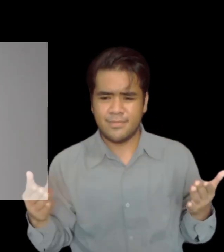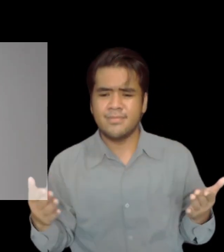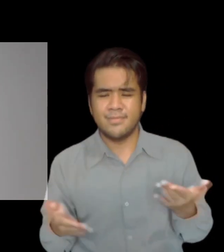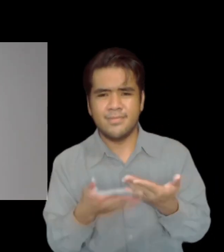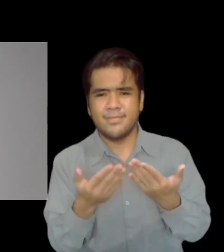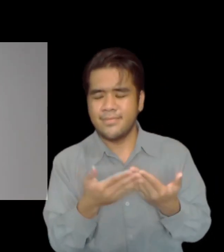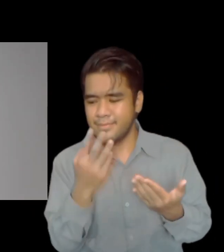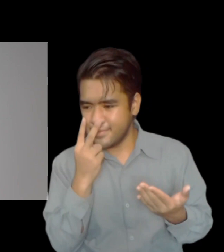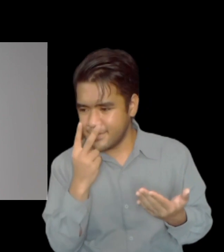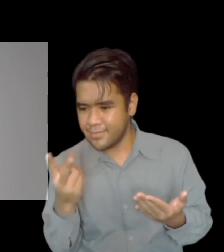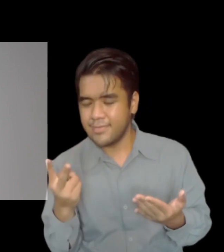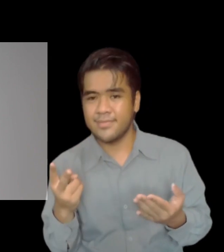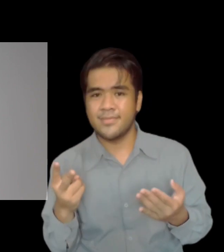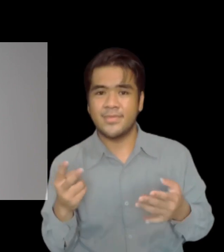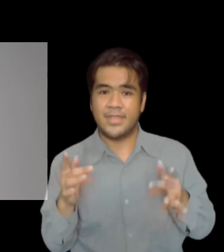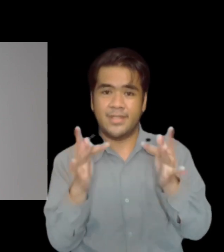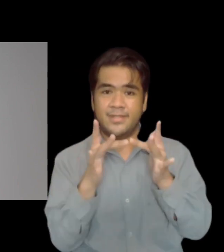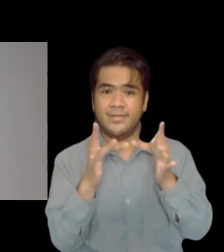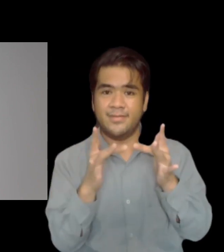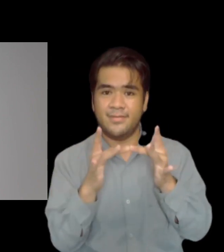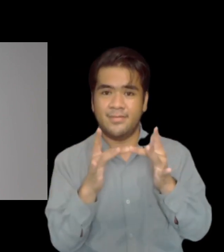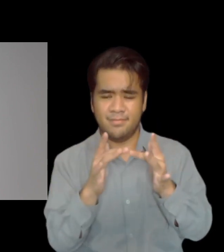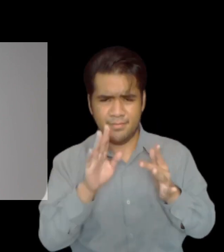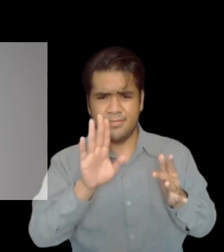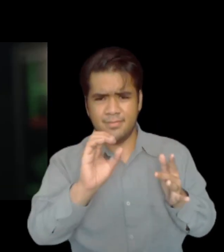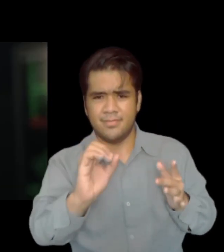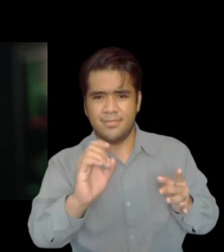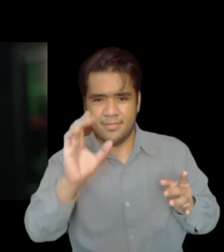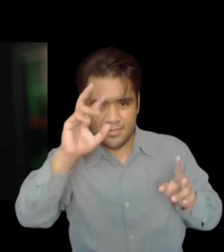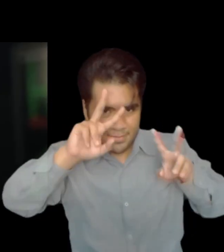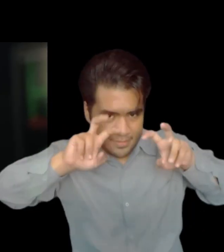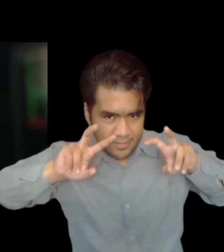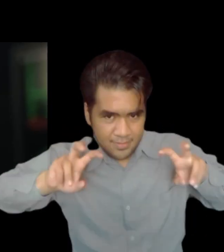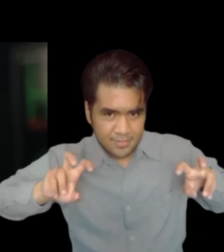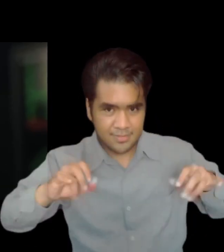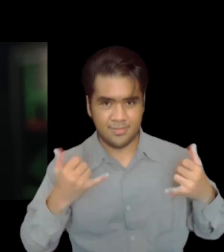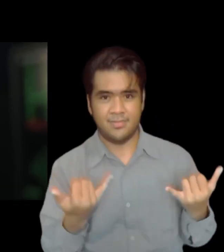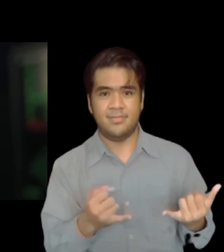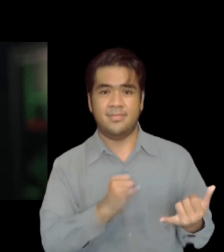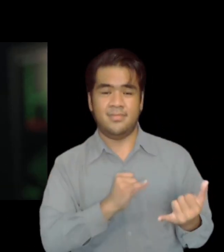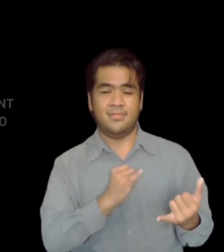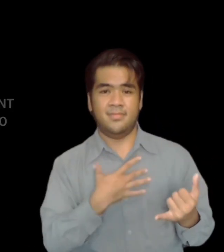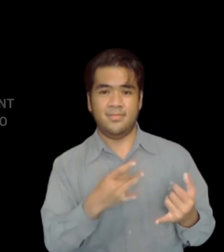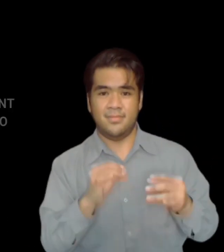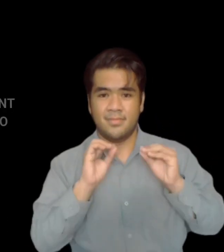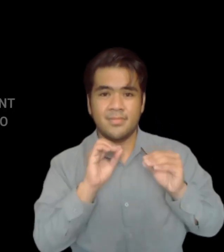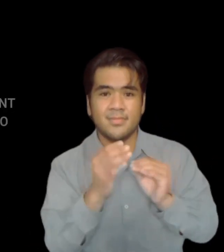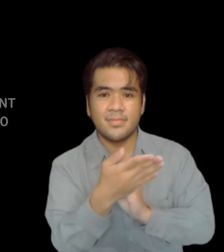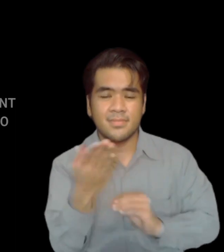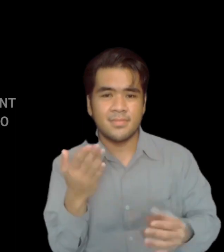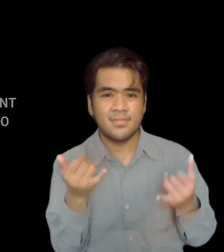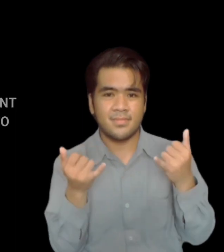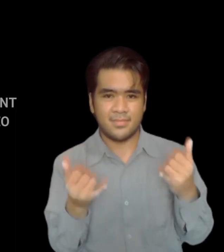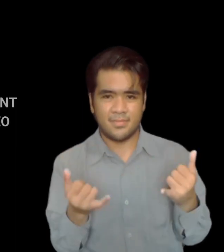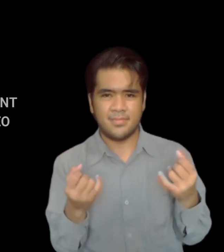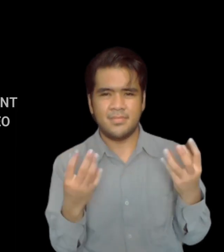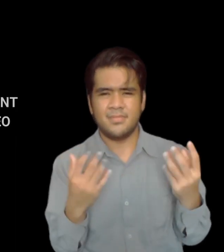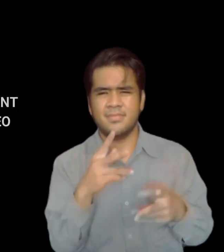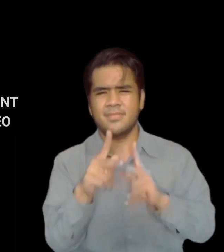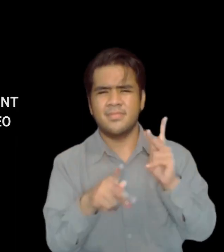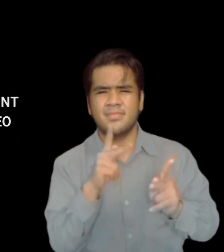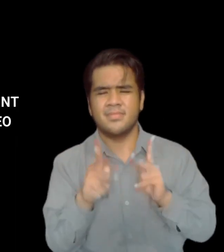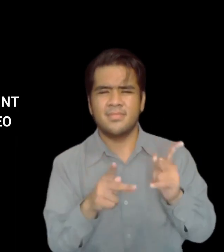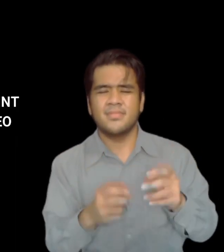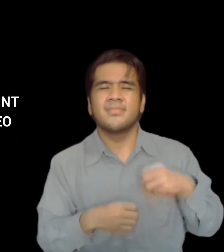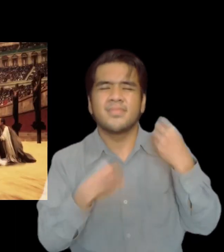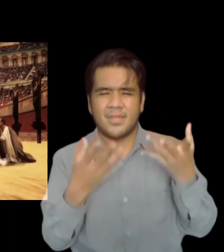po ng impormasyong inilahad ko dito ay madali namang ma-verify sa internet, kaya kayo po mismo ang magsuri. Ang pangunahing mensahe ko lamang po para sa